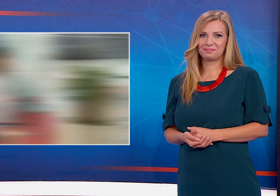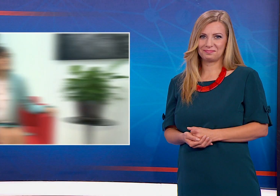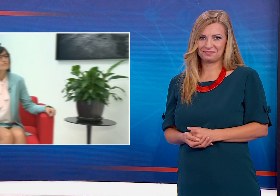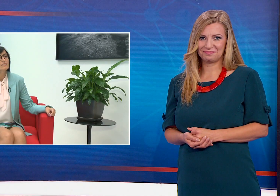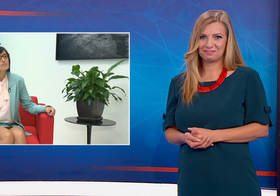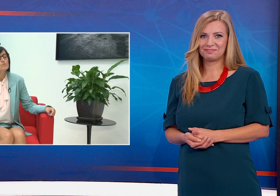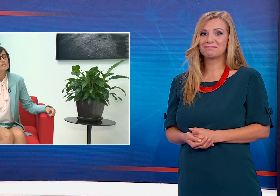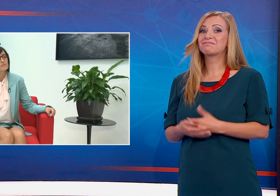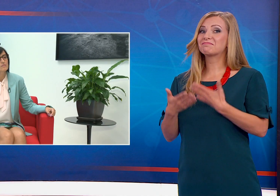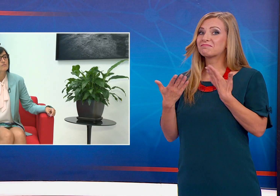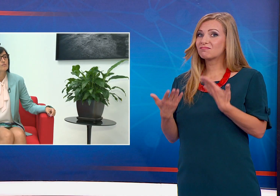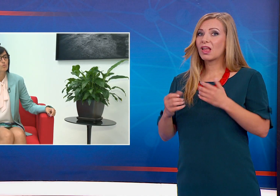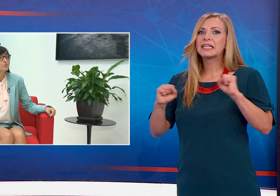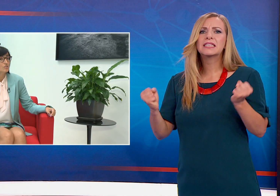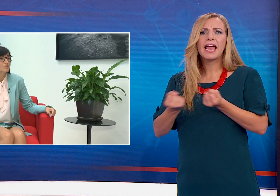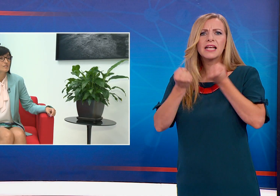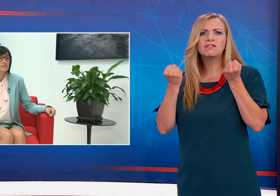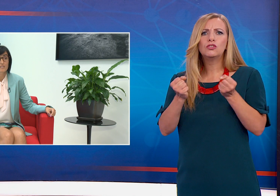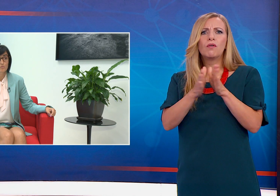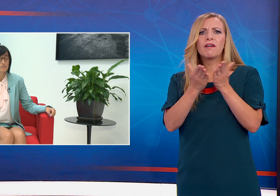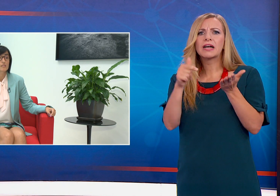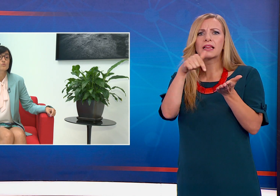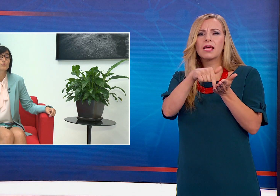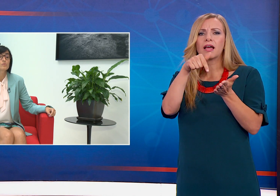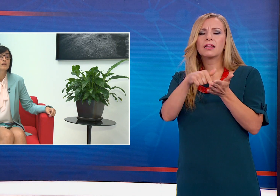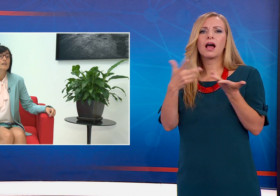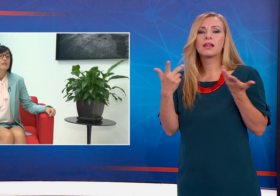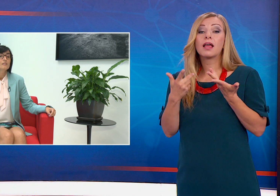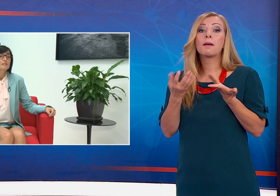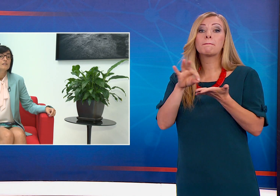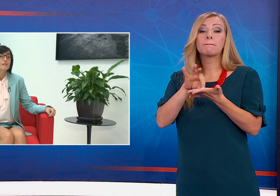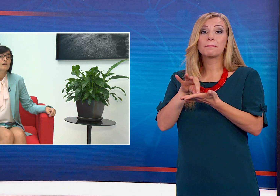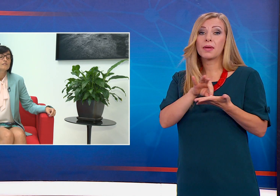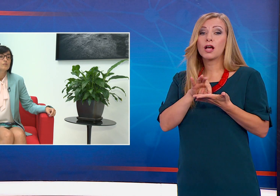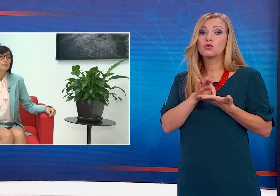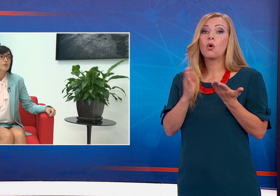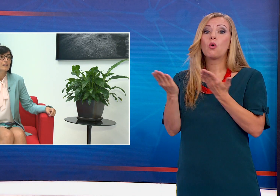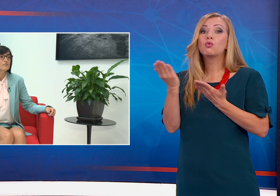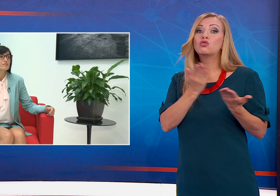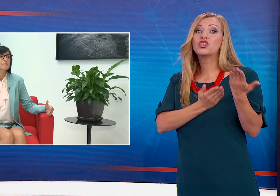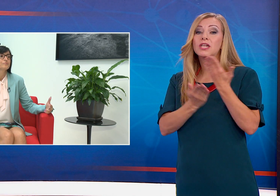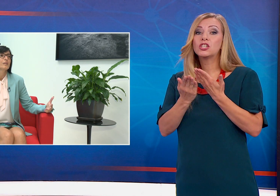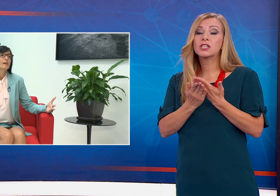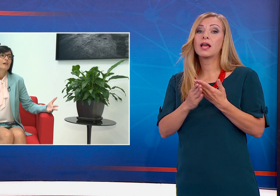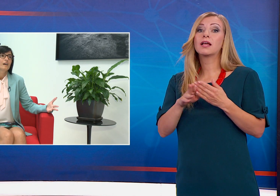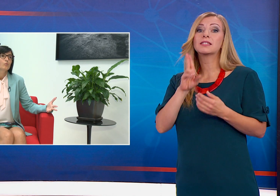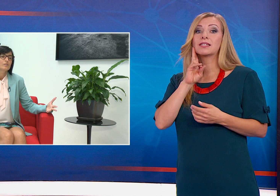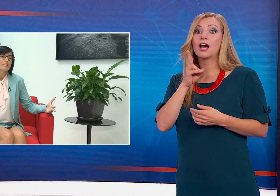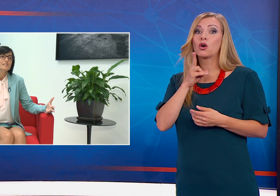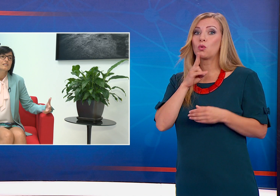Дейстица развива в едно училище за деца с увреден слух и ни показва от една страна